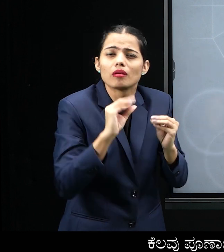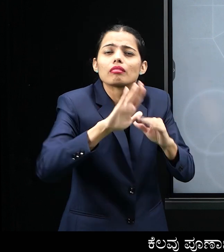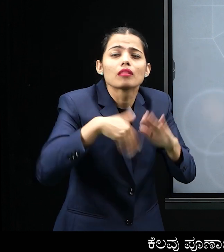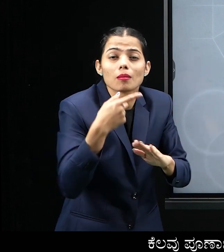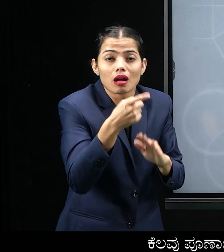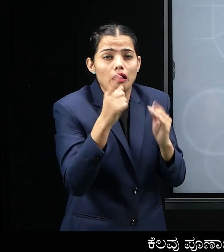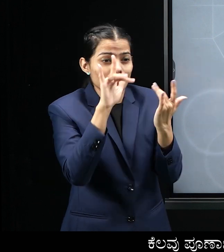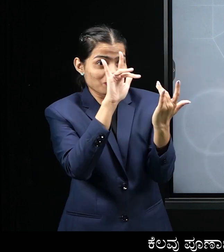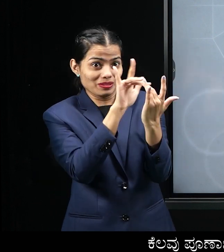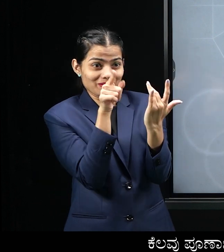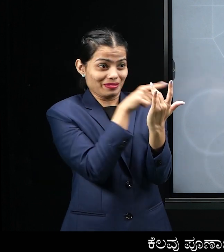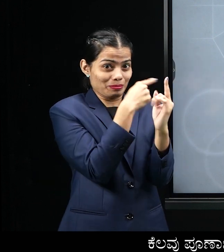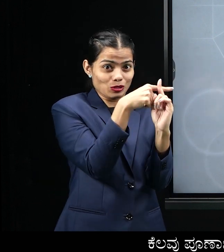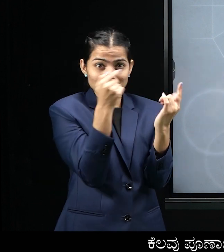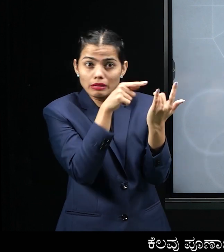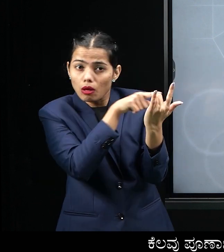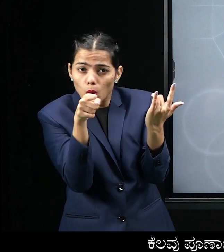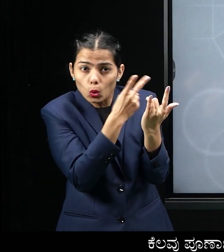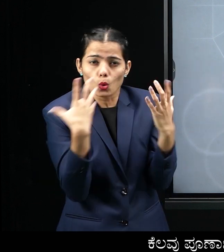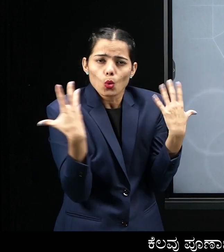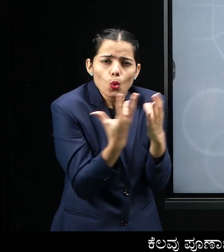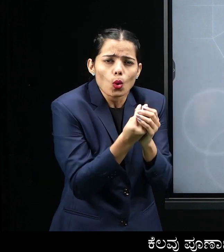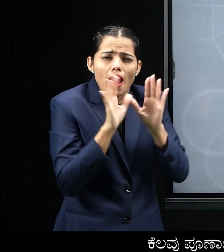ಕೆಲವು ಪೂರ್ಣಾಂಕ k ಗಾಗಿ ನಾವು x